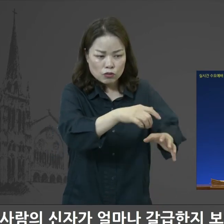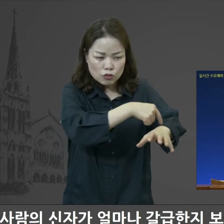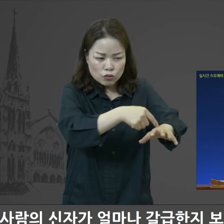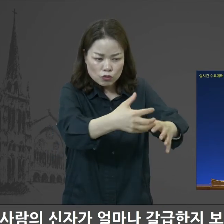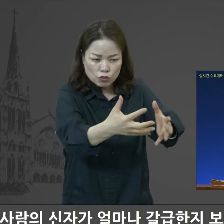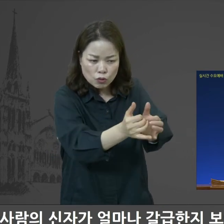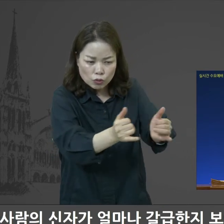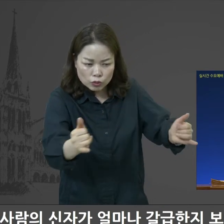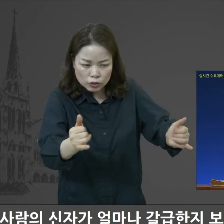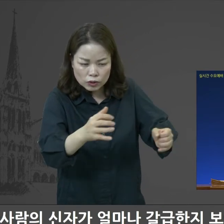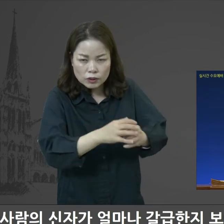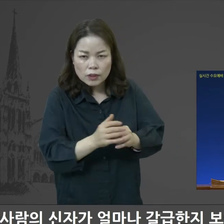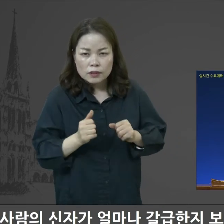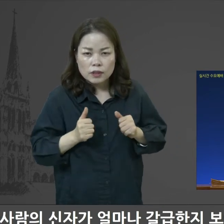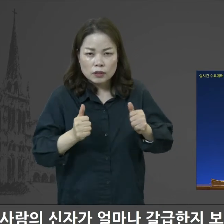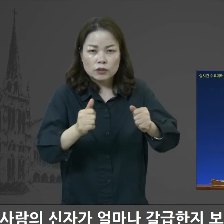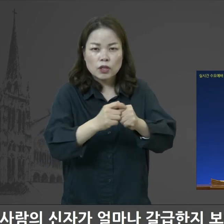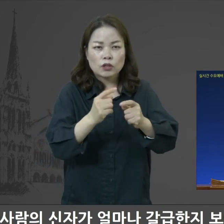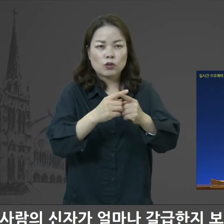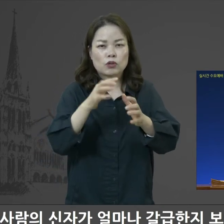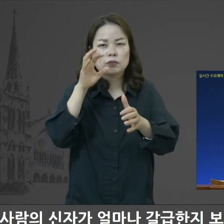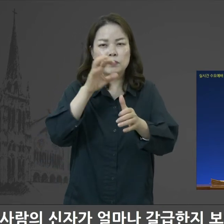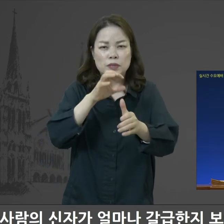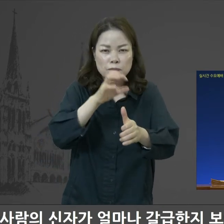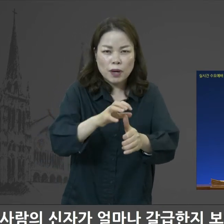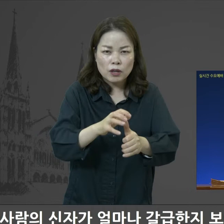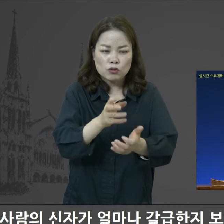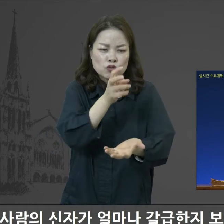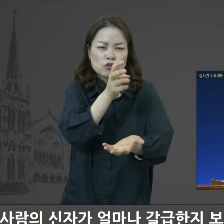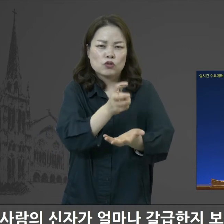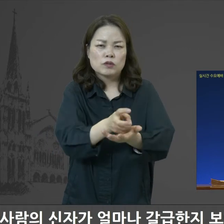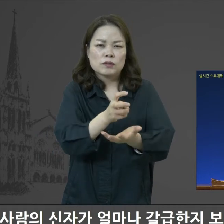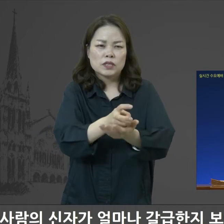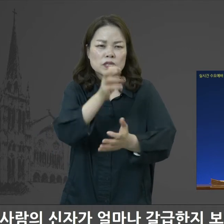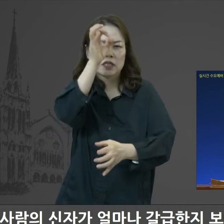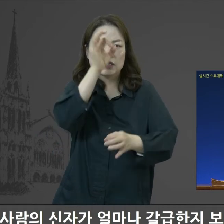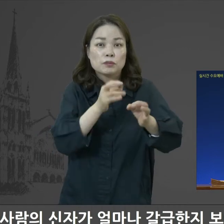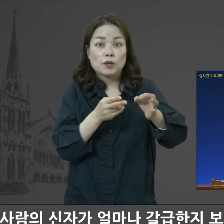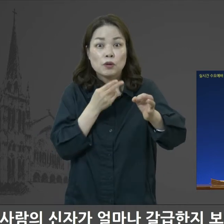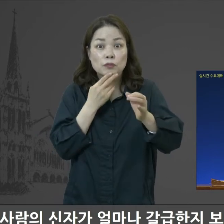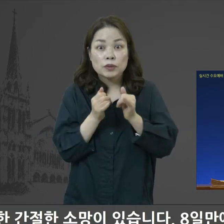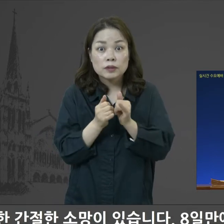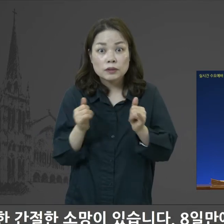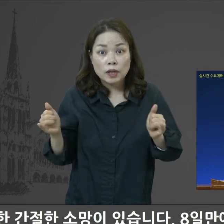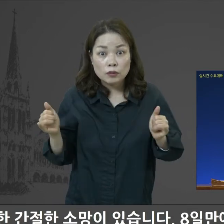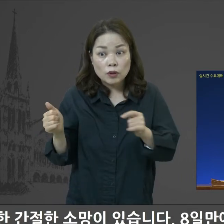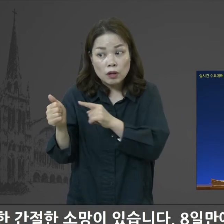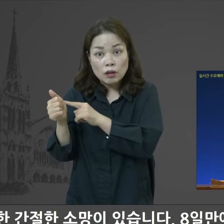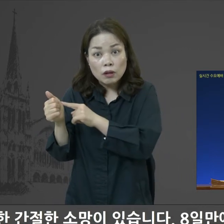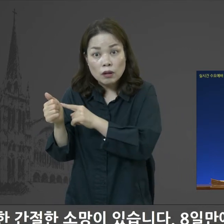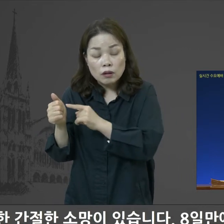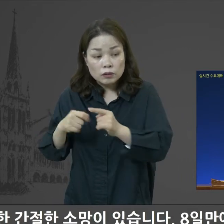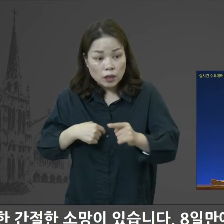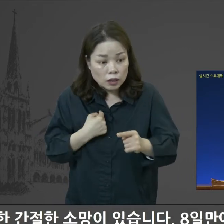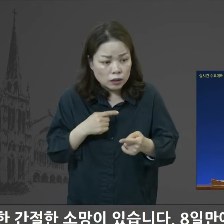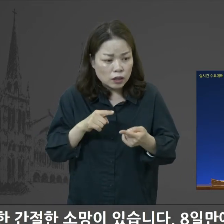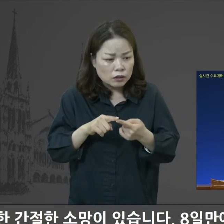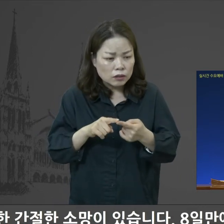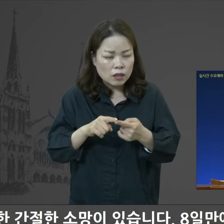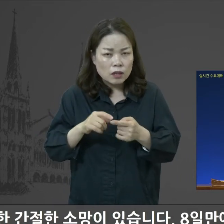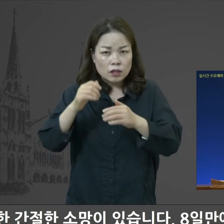율법으로는 바리새인이요 열심으로는 교회를 핍박하고 율법의 의로는 흠이 없는 자로라. 자신에 관한